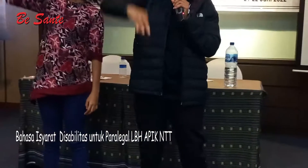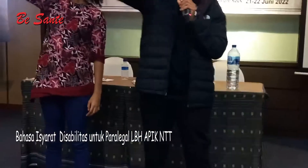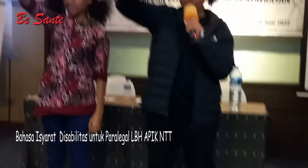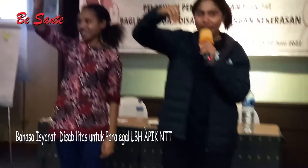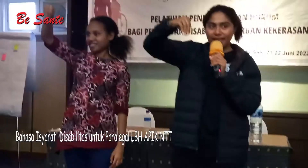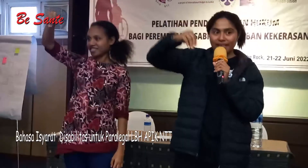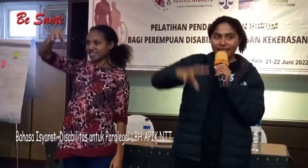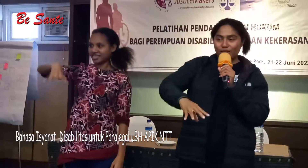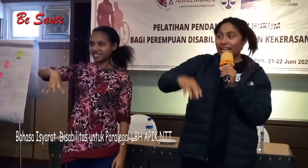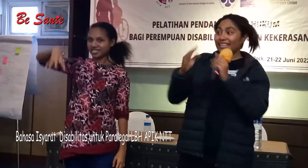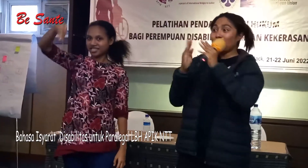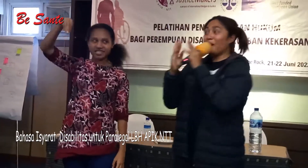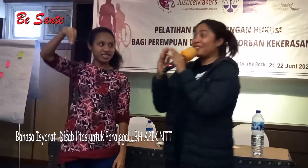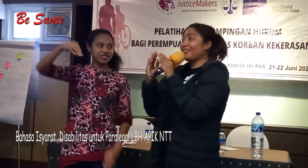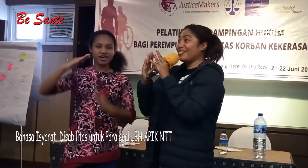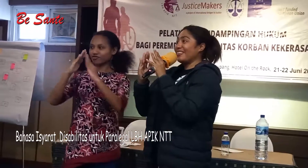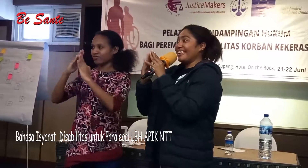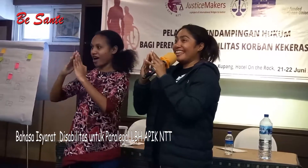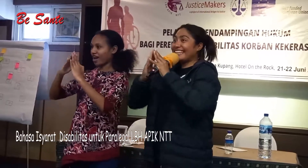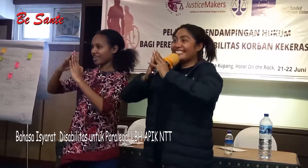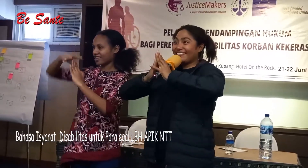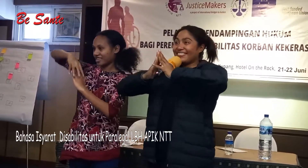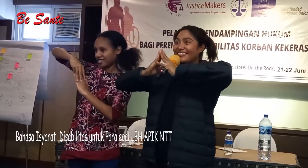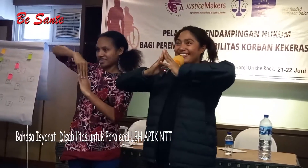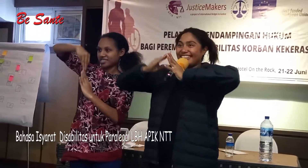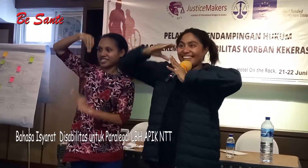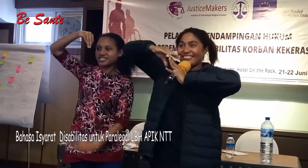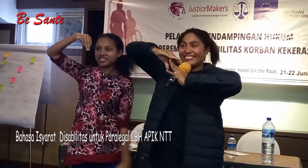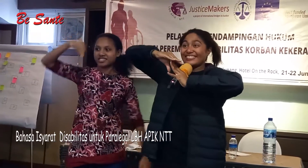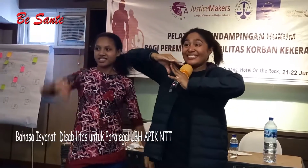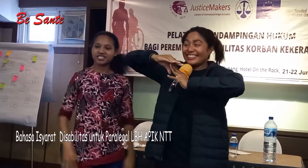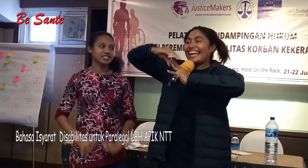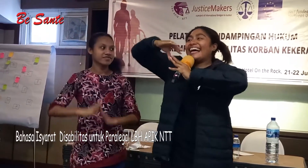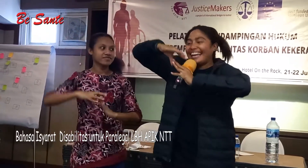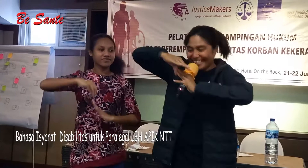Sumba. Kan rumah tuh yang tajam tuh, yang ujung tuh.